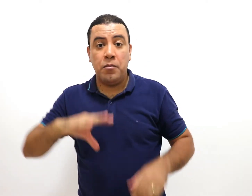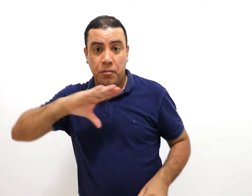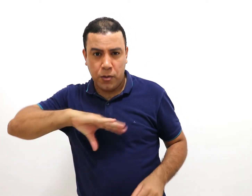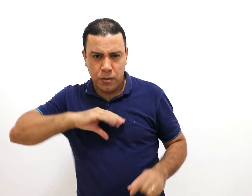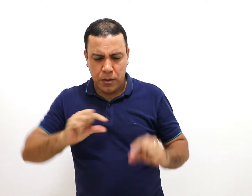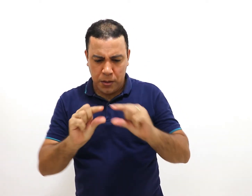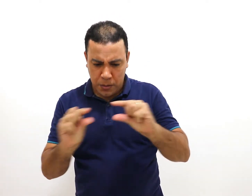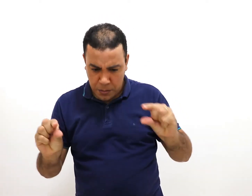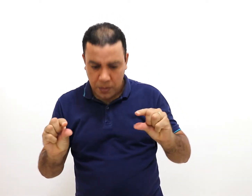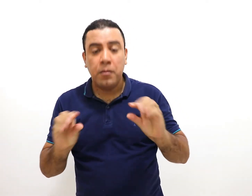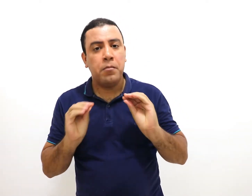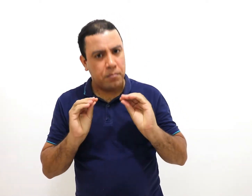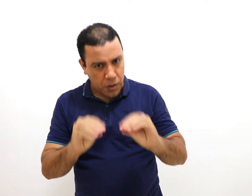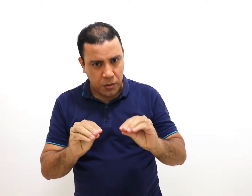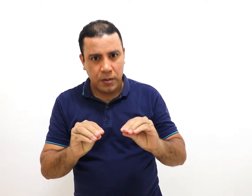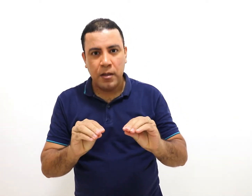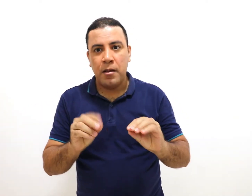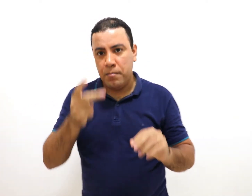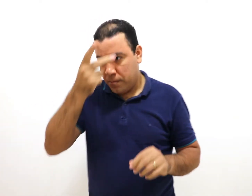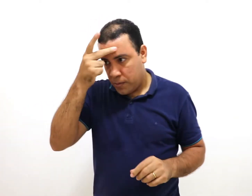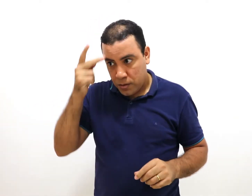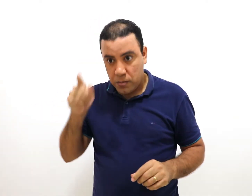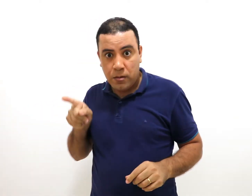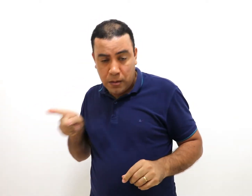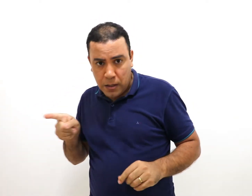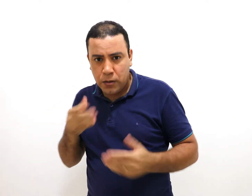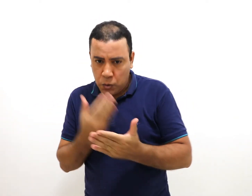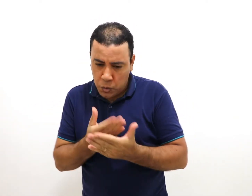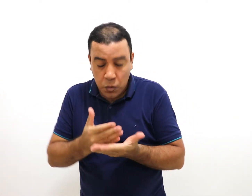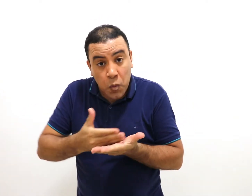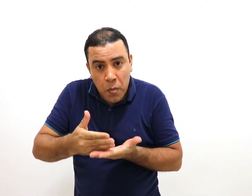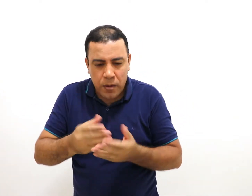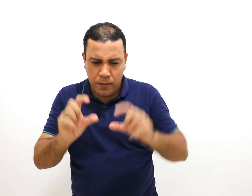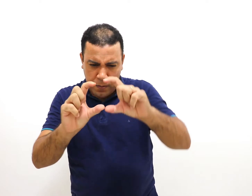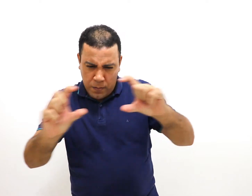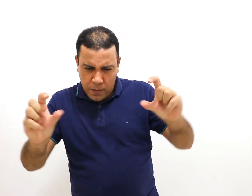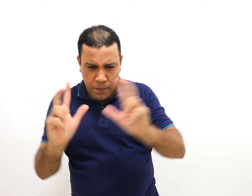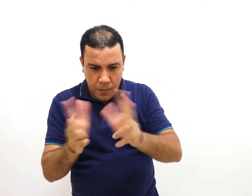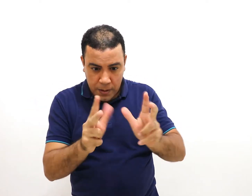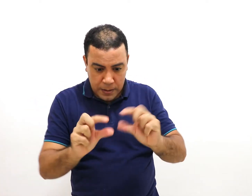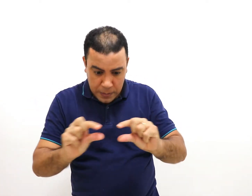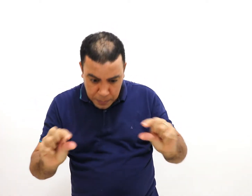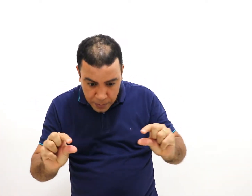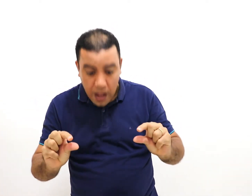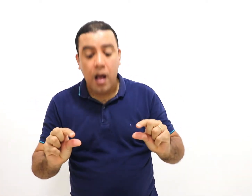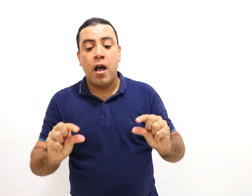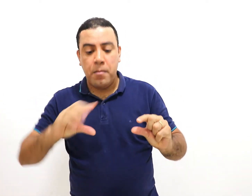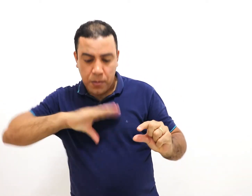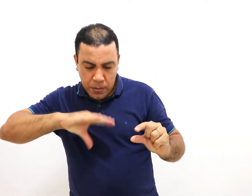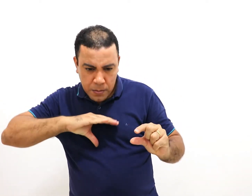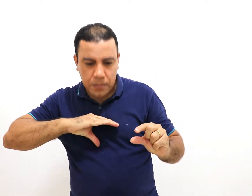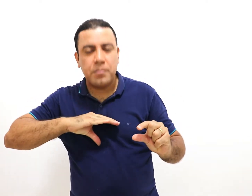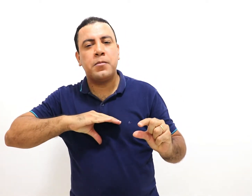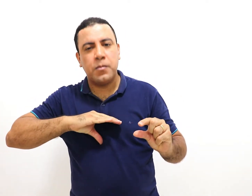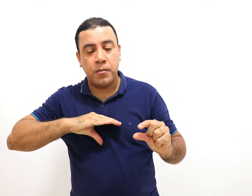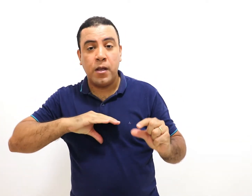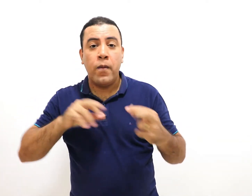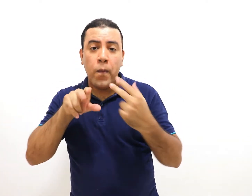português para diminuir o conflito de interlíngua ou para dar mais clareza ao